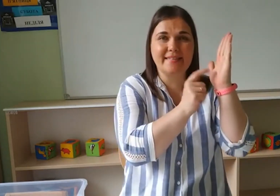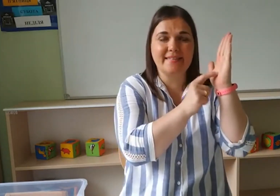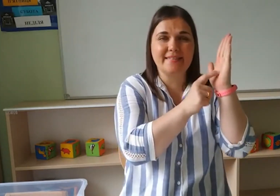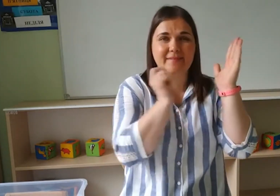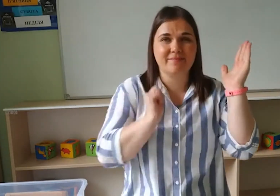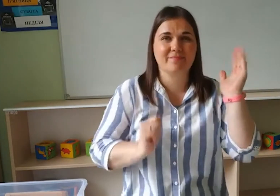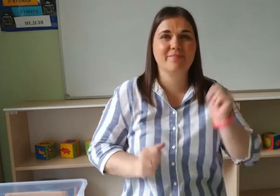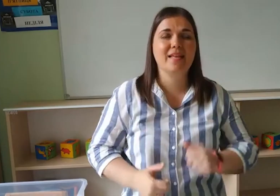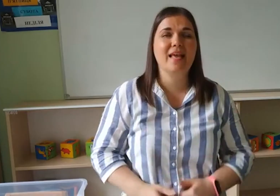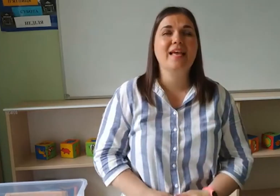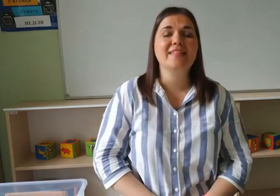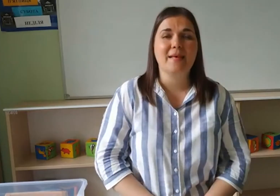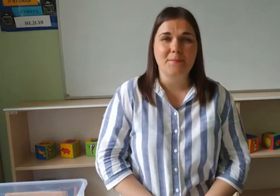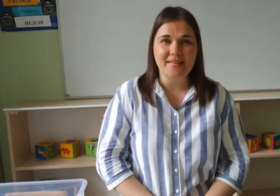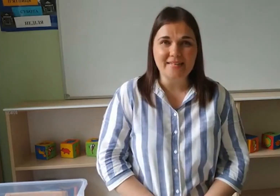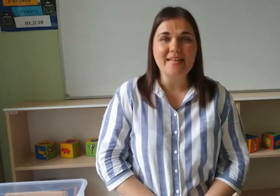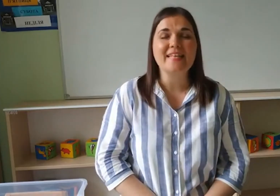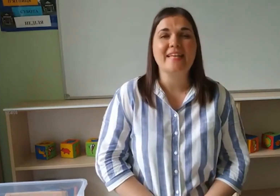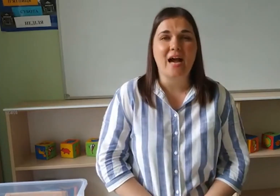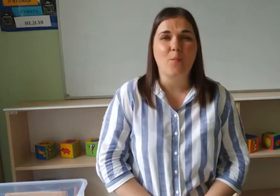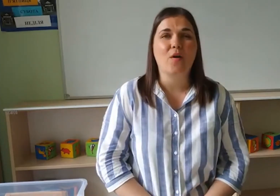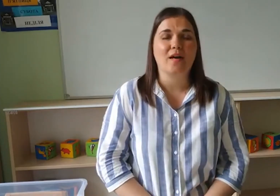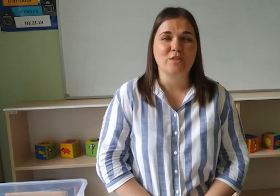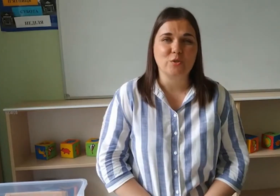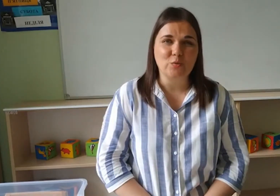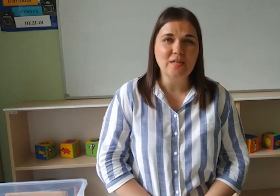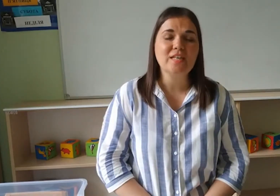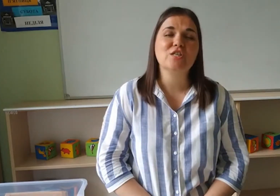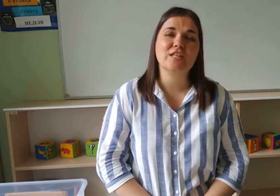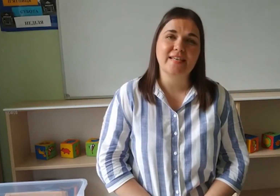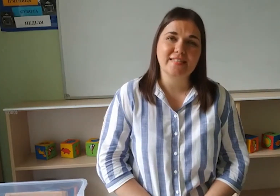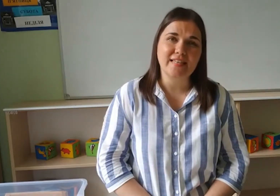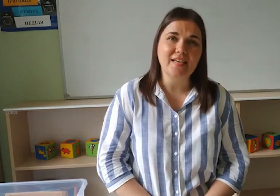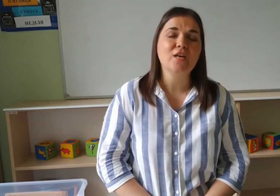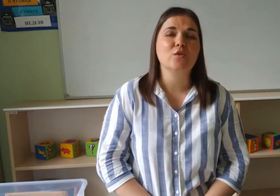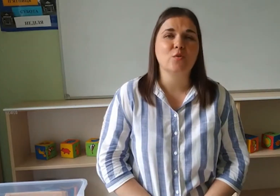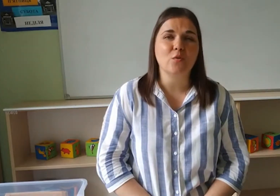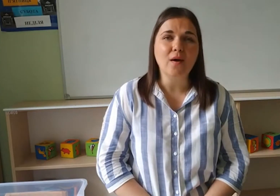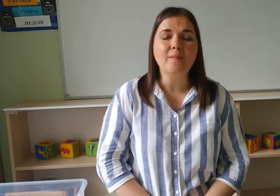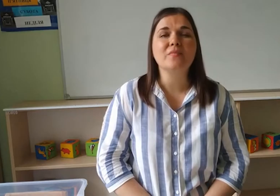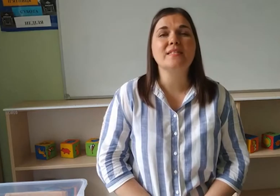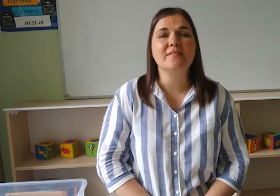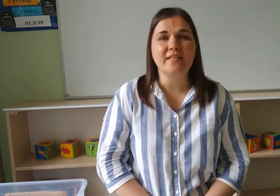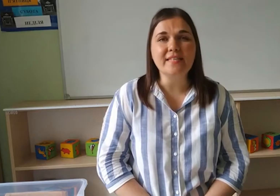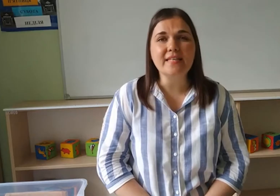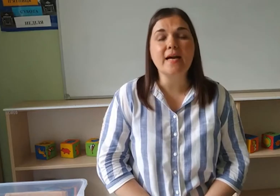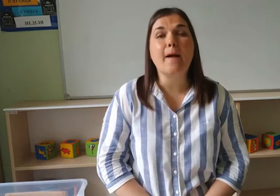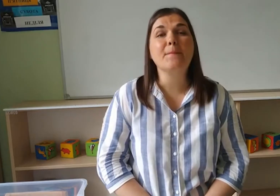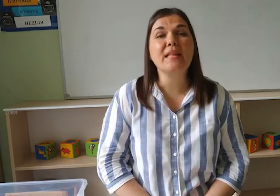ди-ди-ди-ди-ди-ди-ди-ди-ди-ди. Тепер я покажу жести до свійських